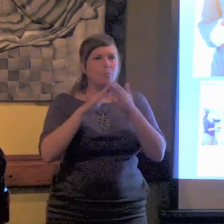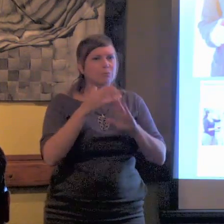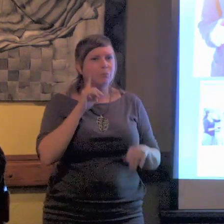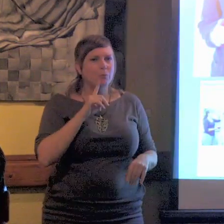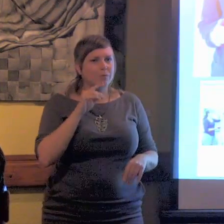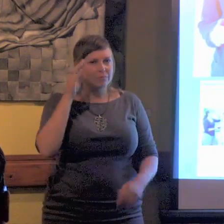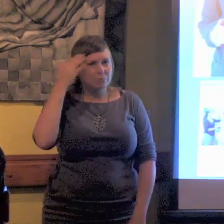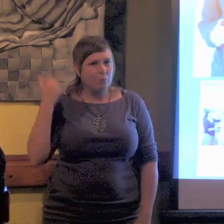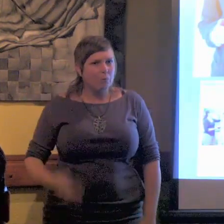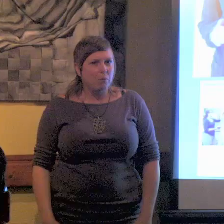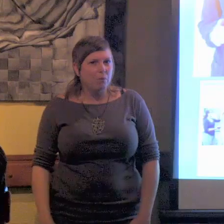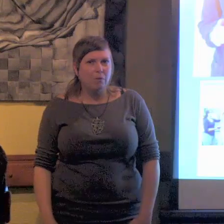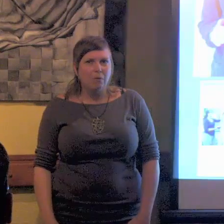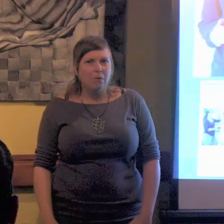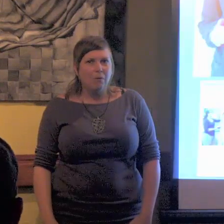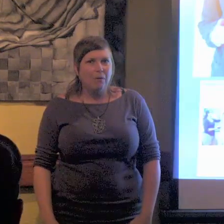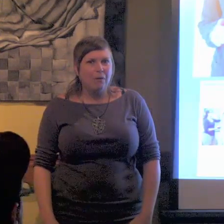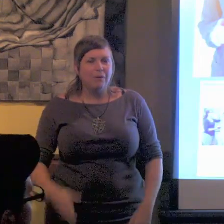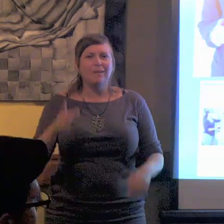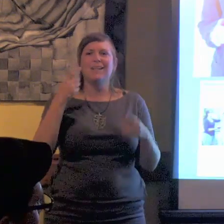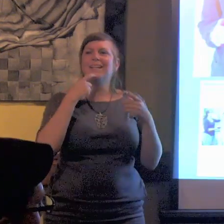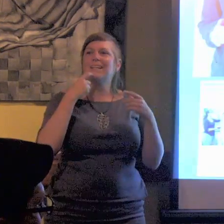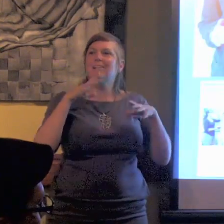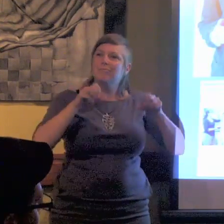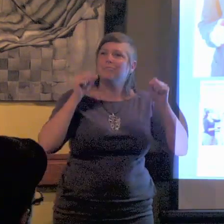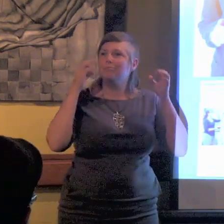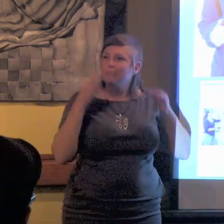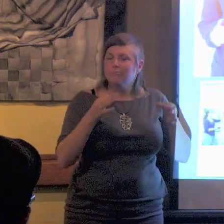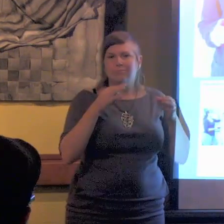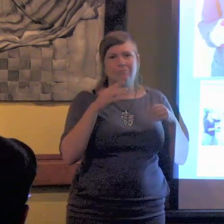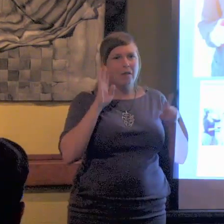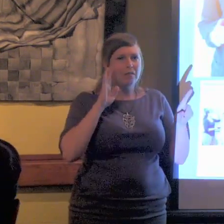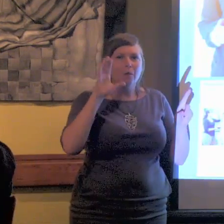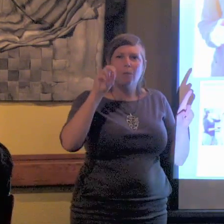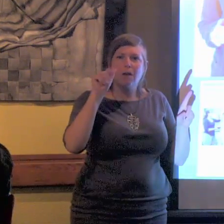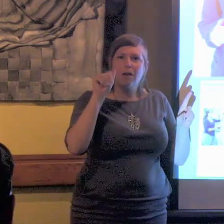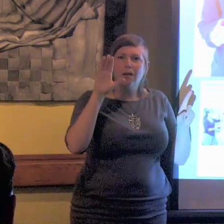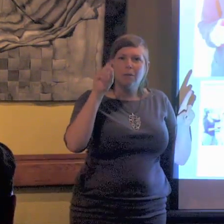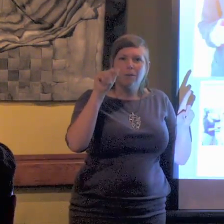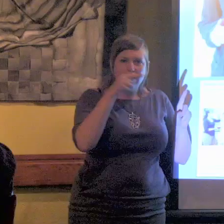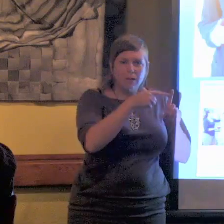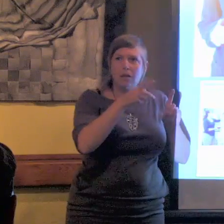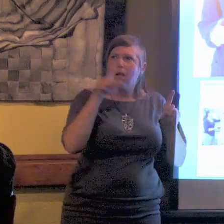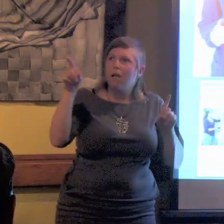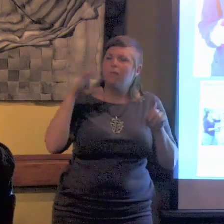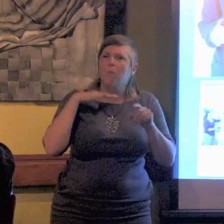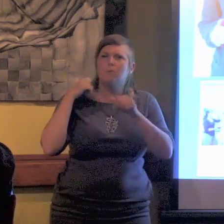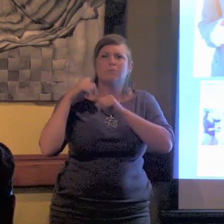lui a rendu hommage, la communauté sourde ne le savait même pas. Donc,